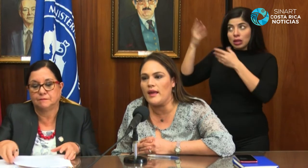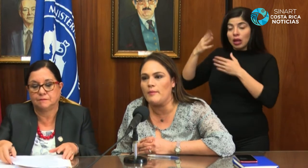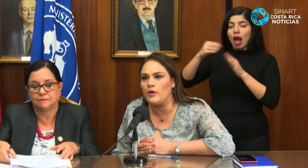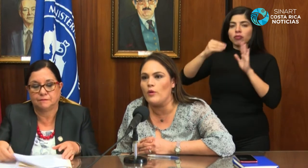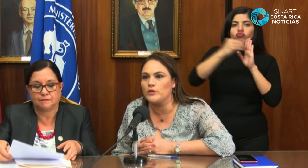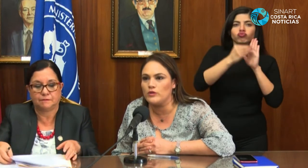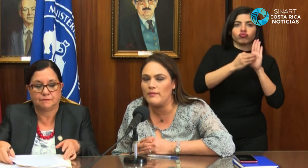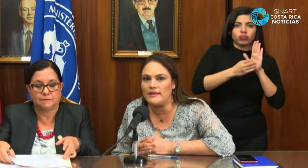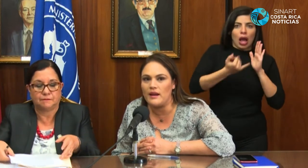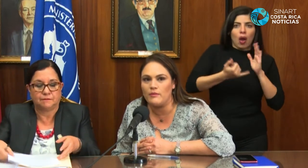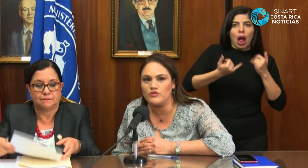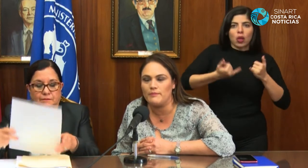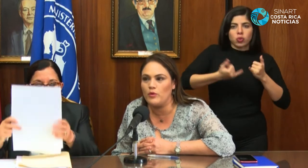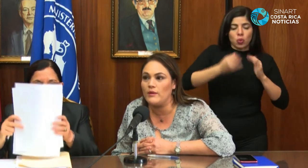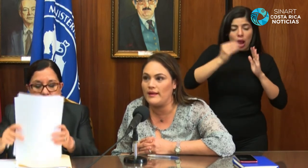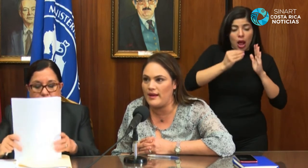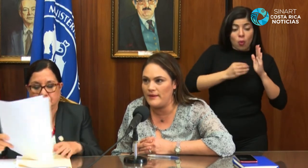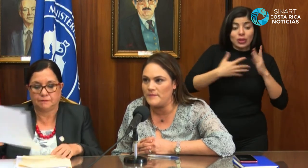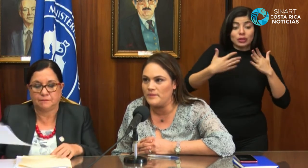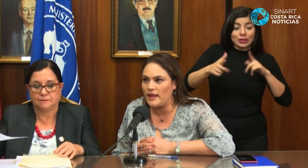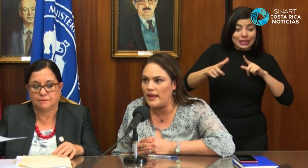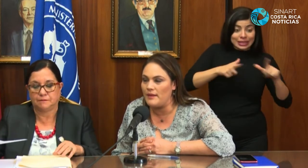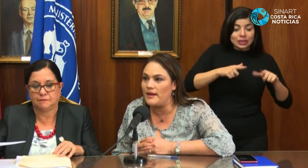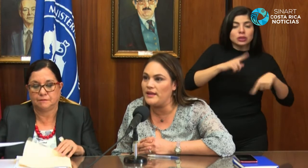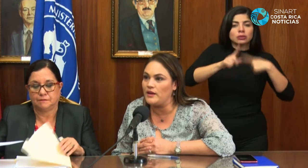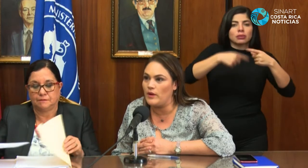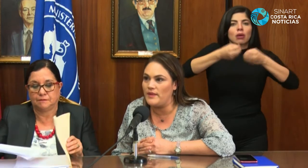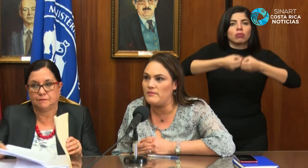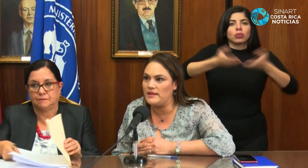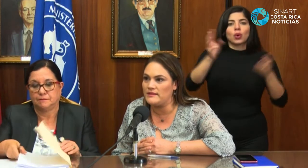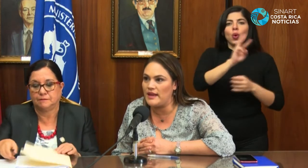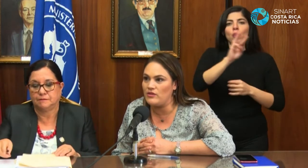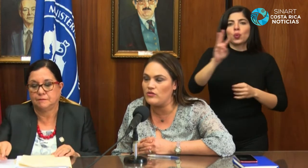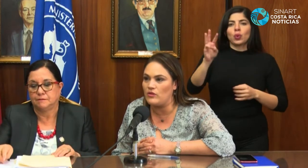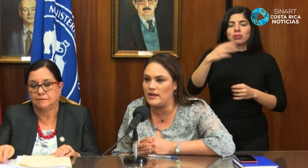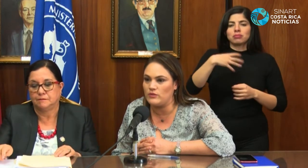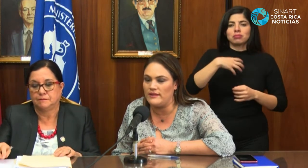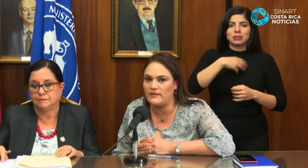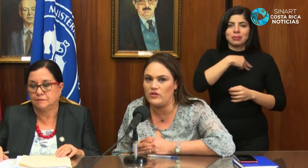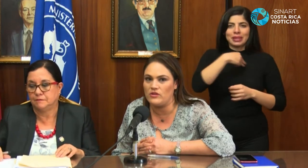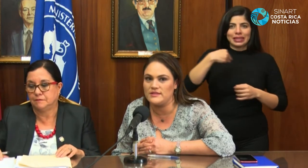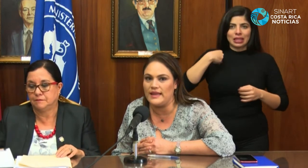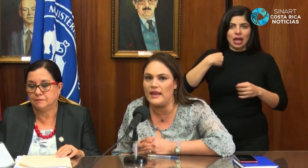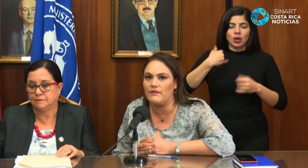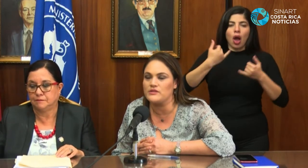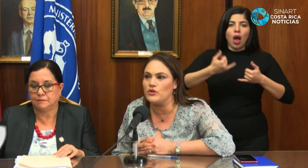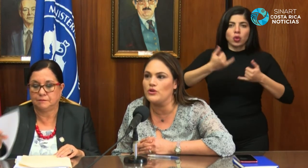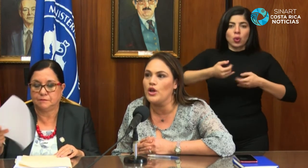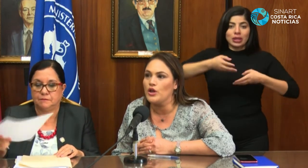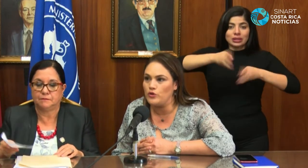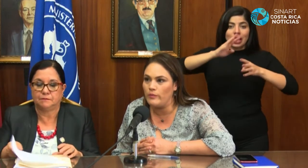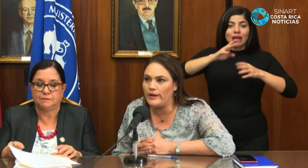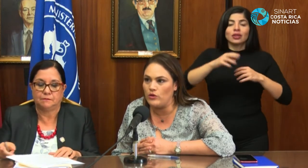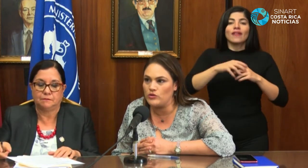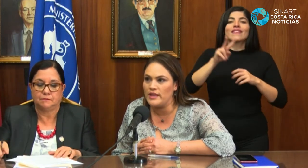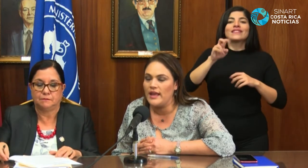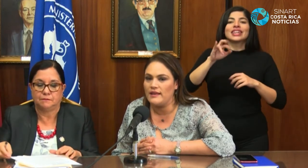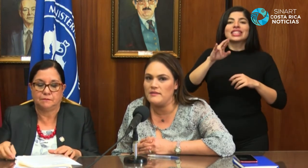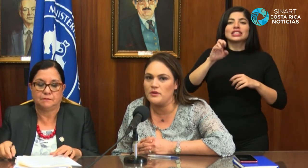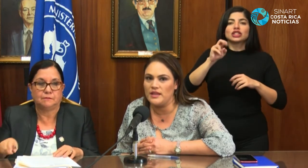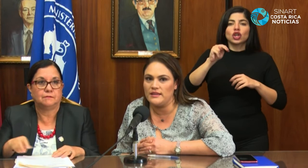y oportunamente la vamos a publicar en la página web del ministerio con la actualización, sería la versión número